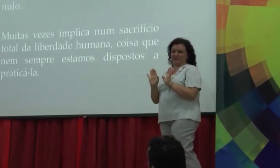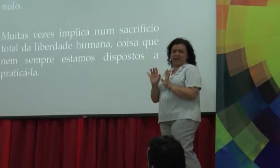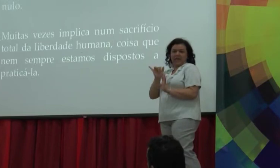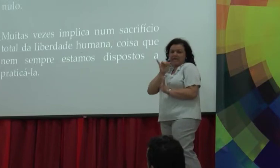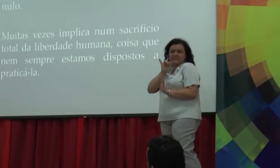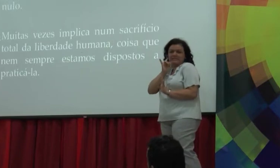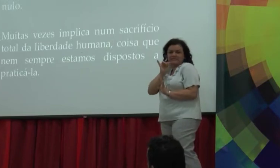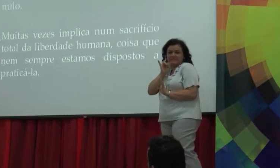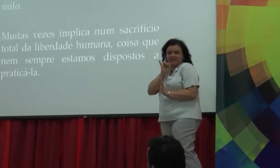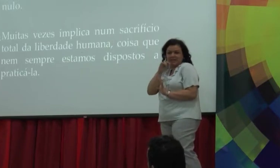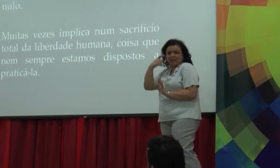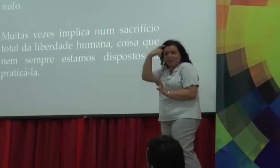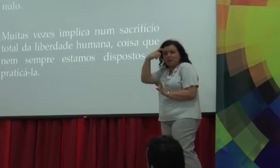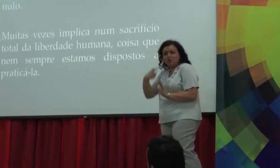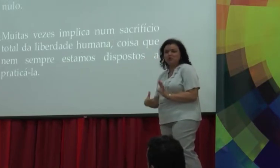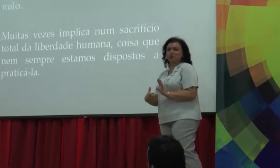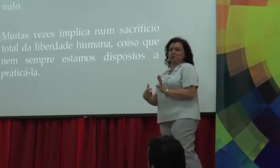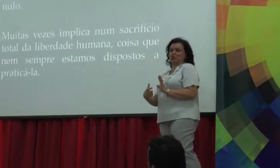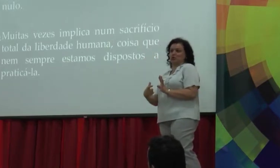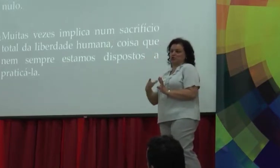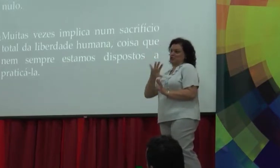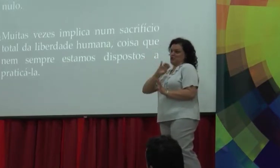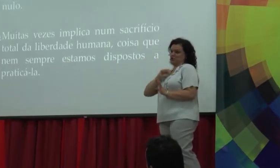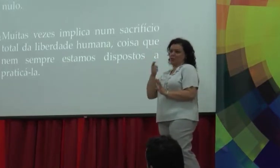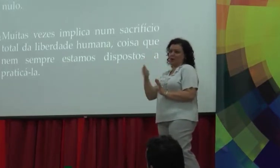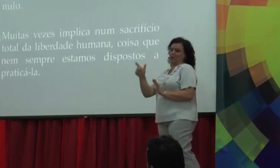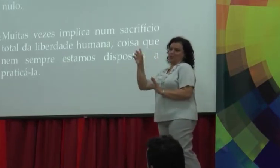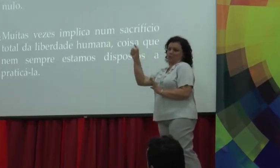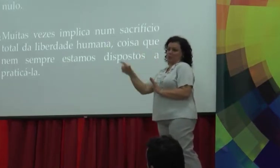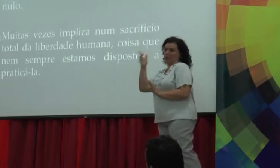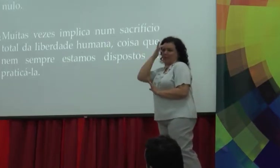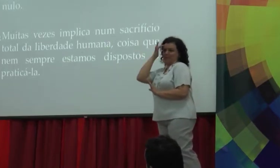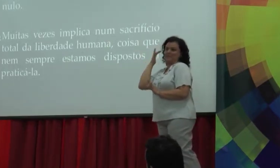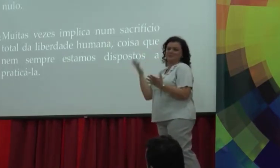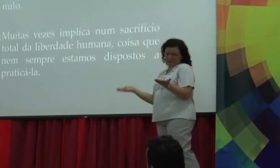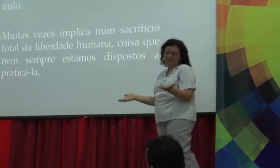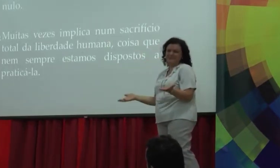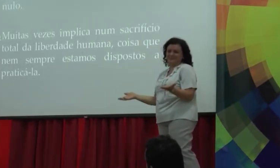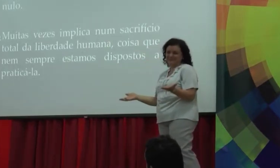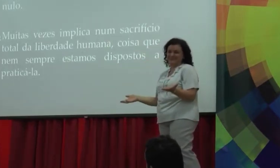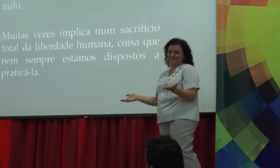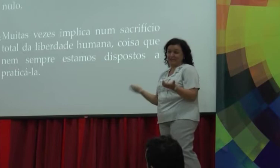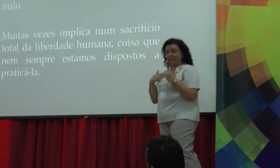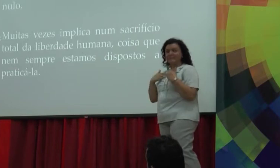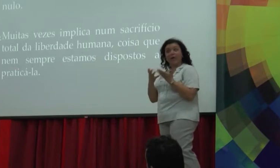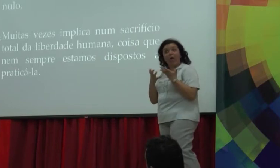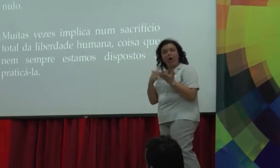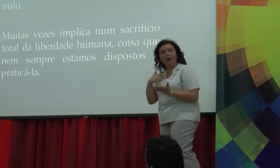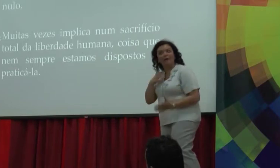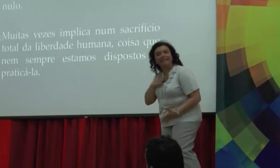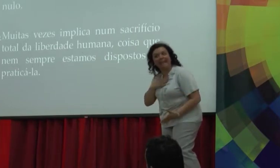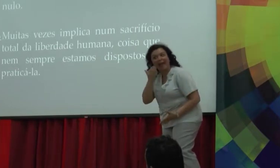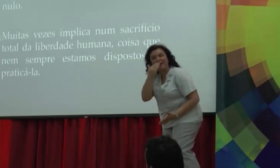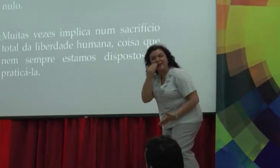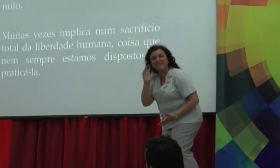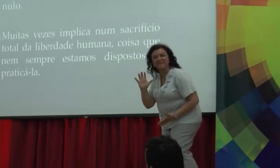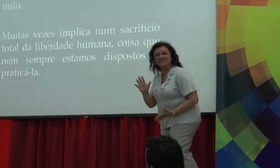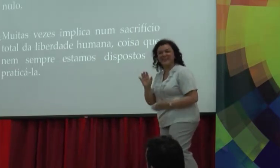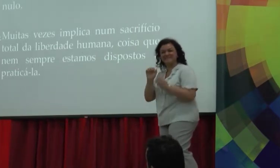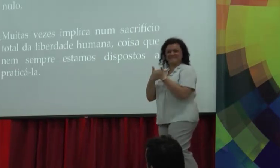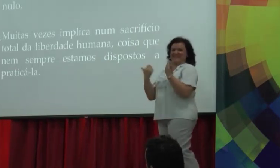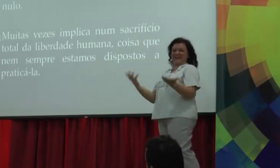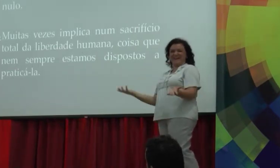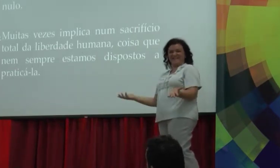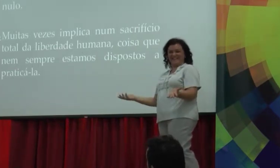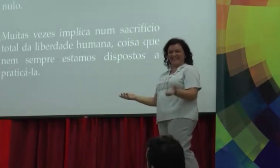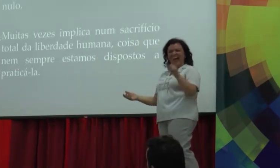Vamos comer só um biscoitinho simples, né? Então, isso é um tipo de exemplo de amor ao próximo. Eu